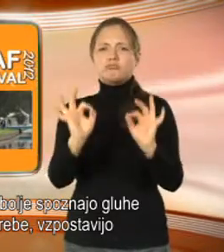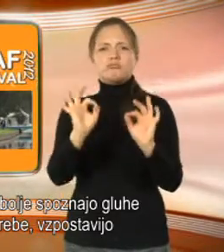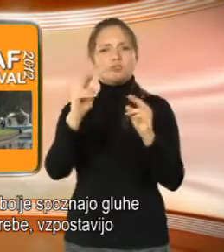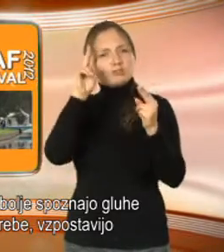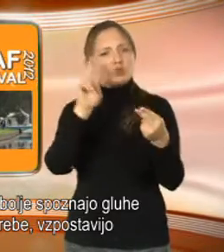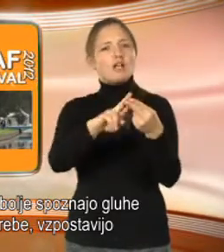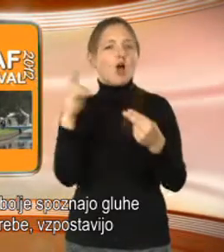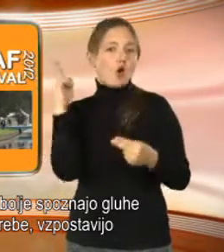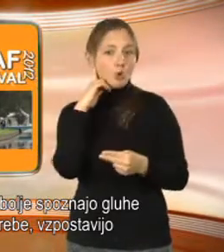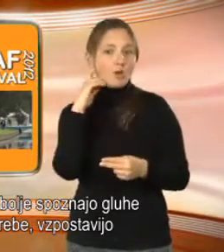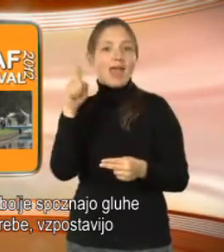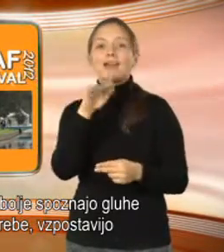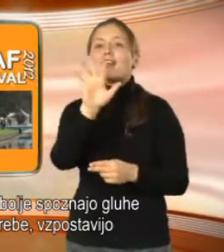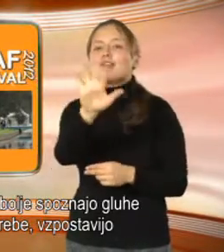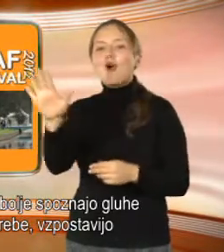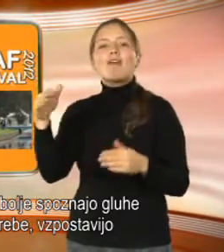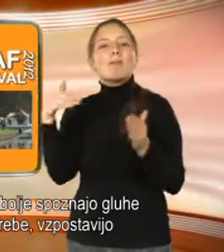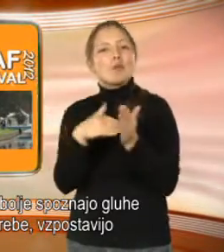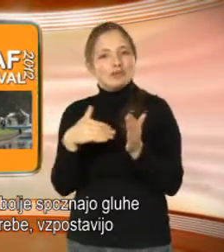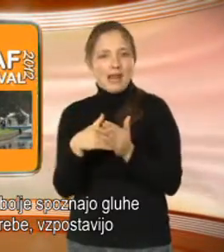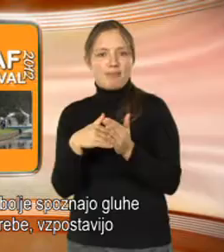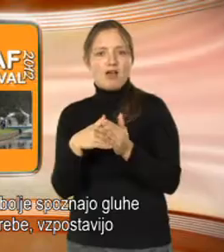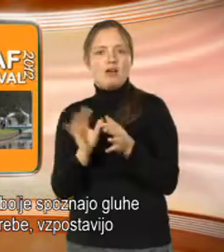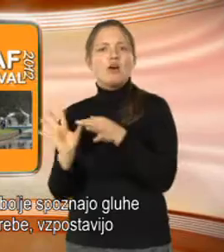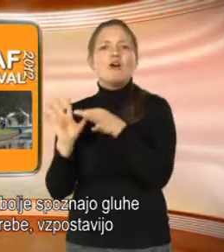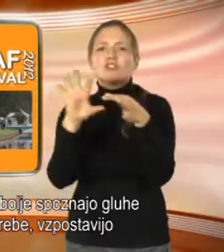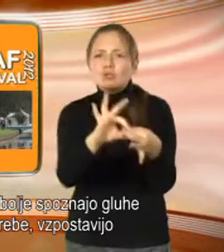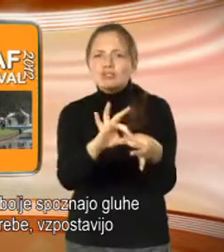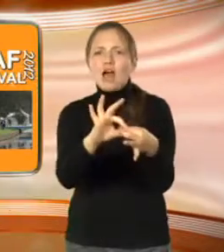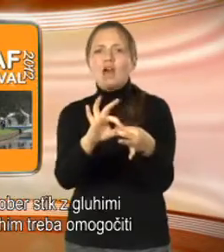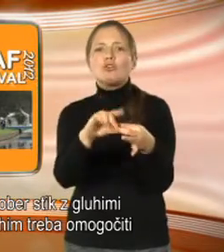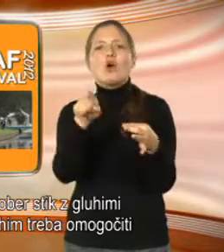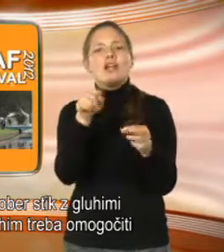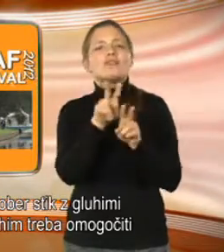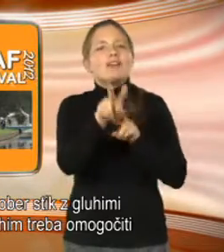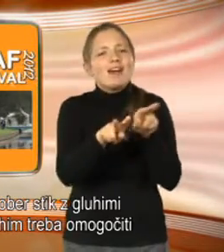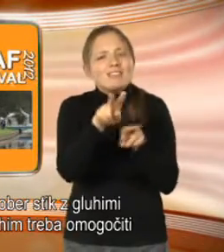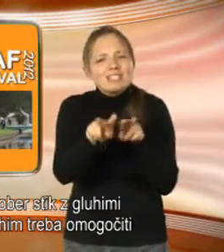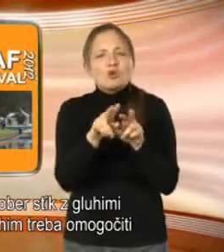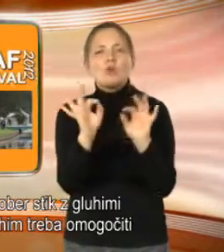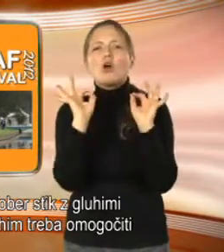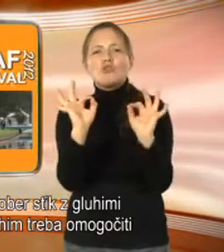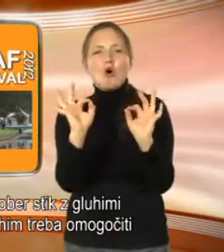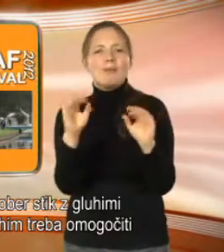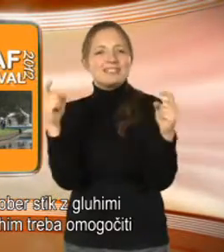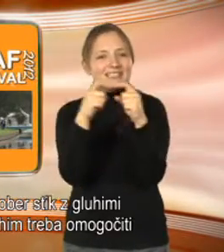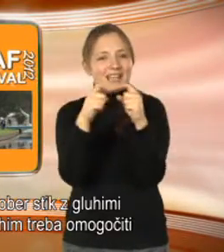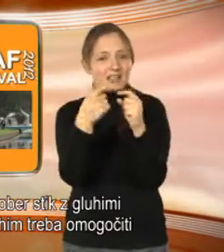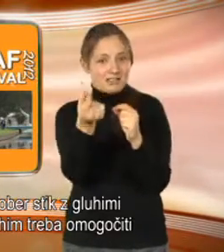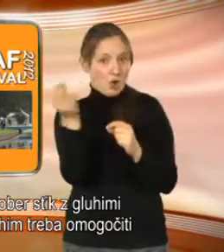potrebe, vzpostavijo in vzdržujejo dober stik z gluhimi, ter da je tudi gluhim treba omogočiti enake in